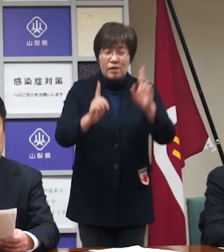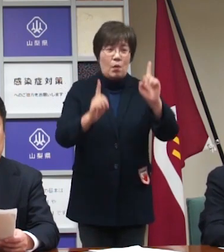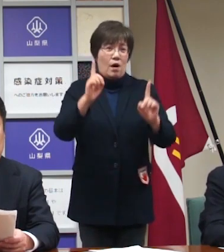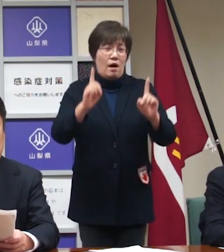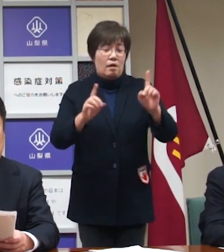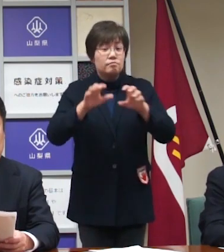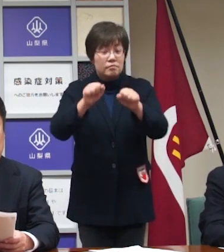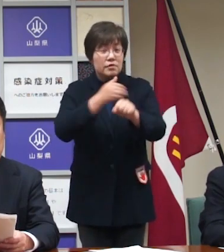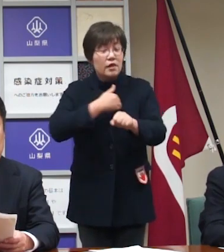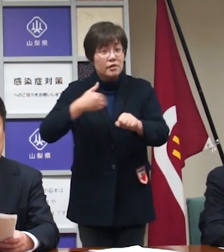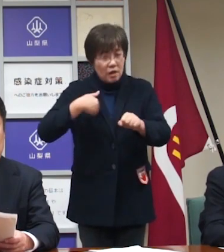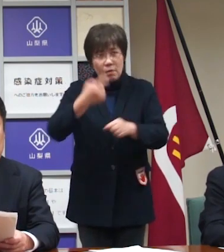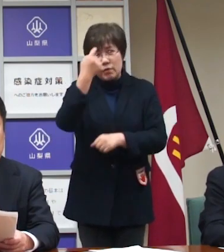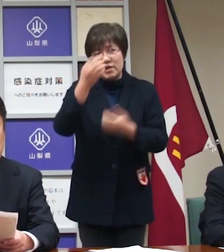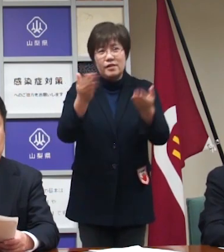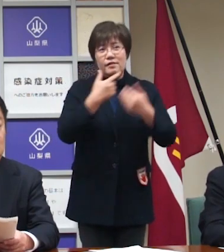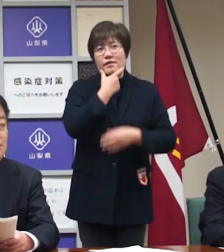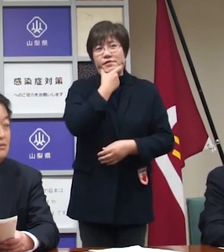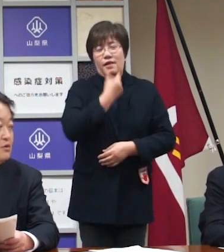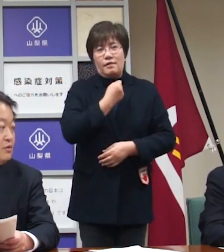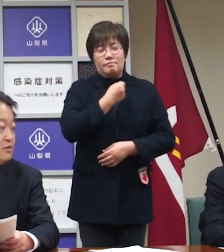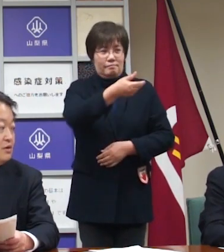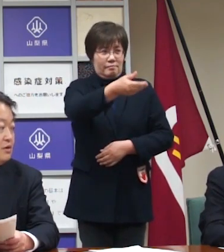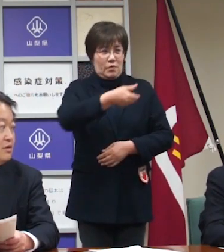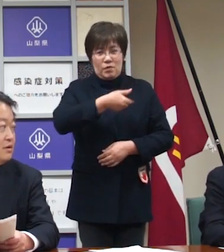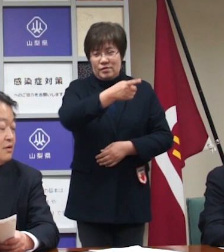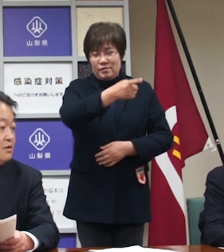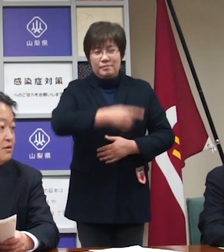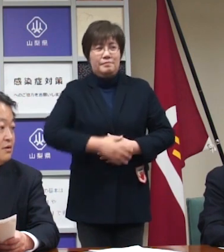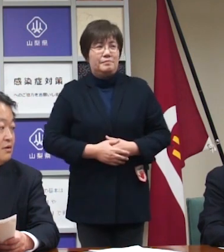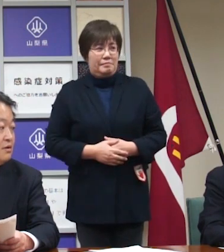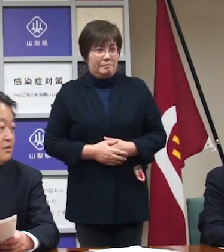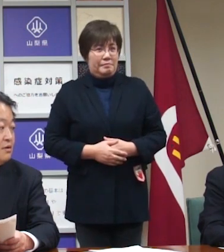たら教えていただきたいんですけど。